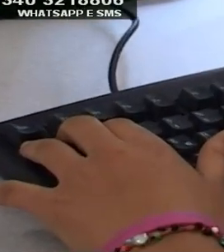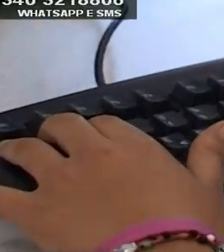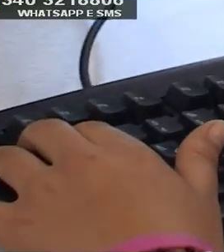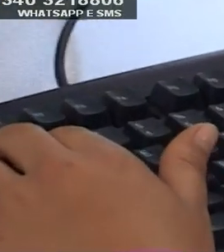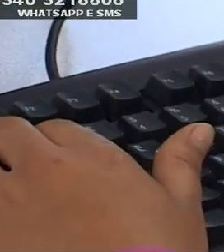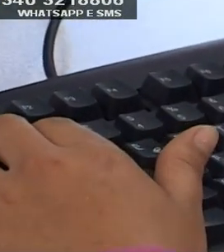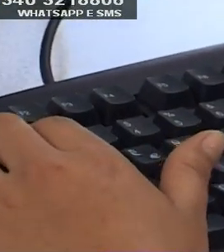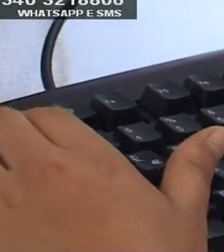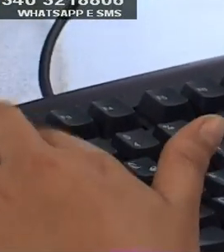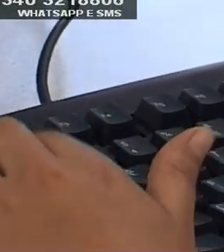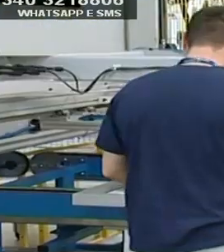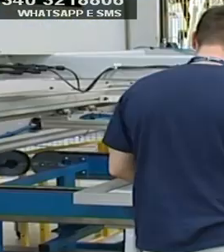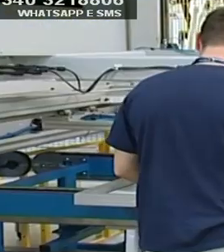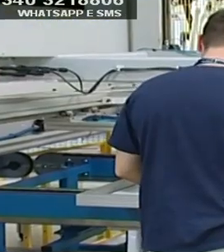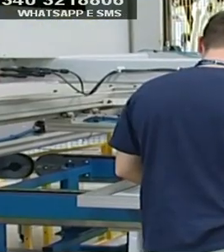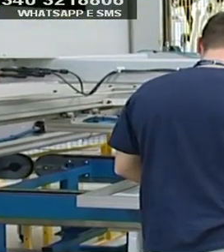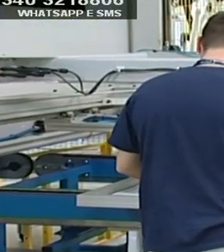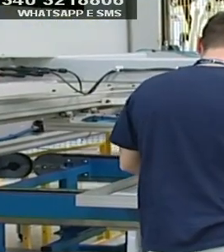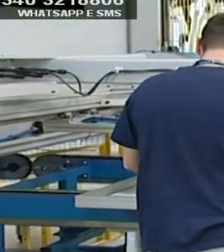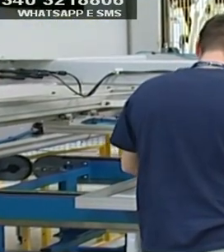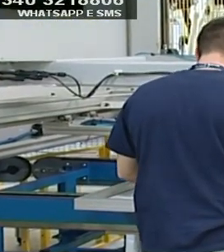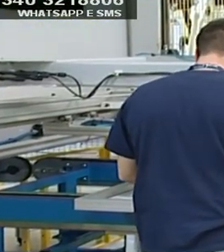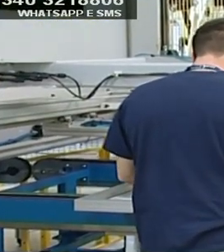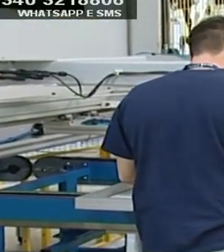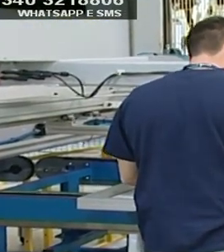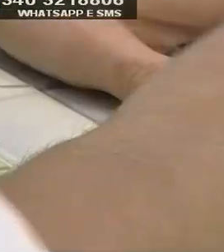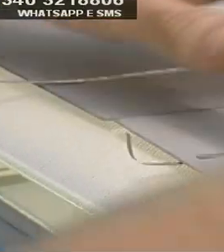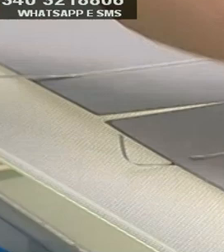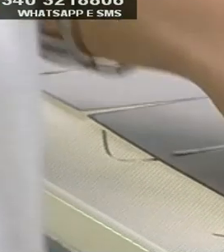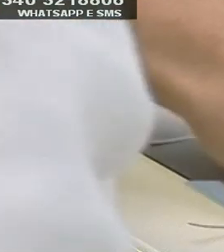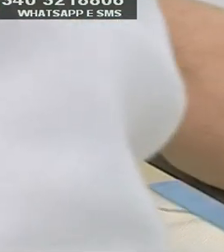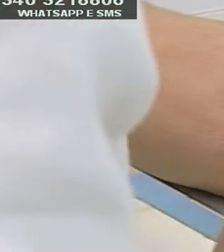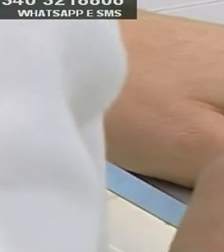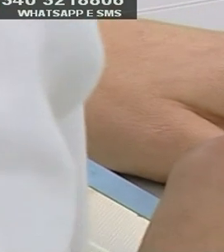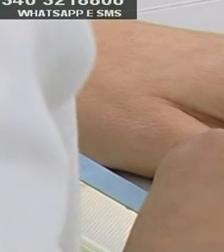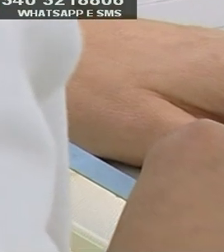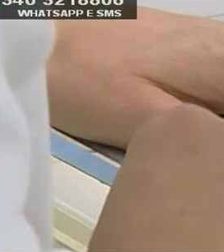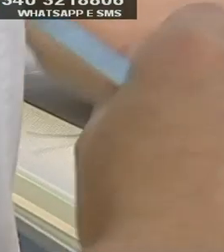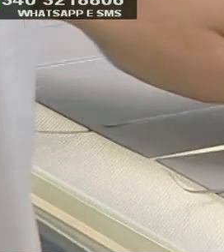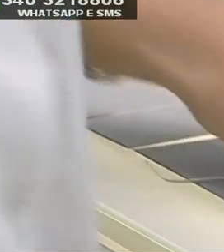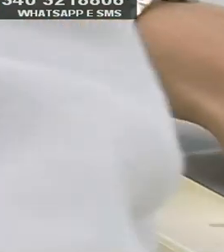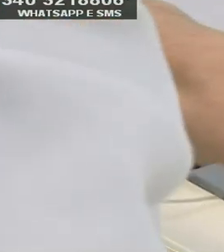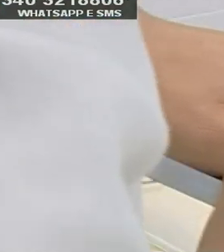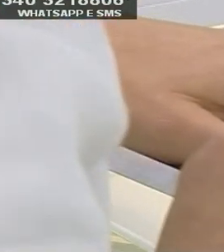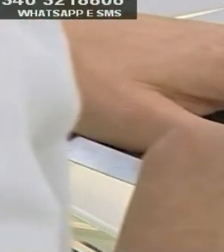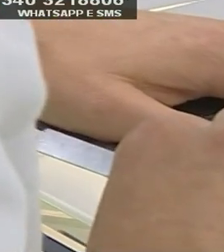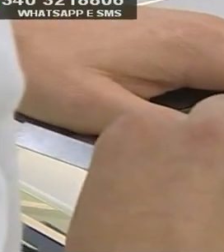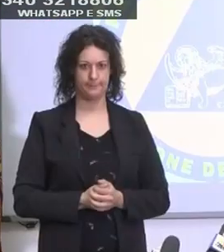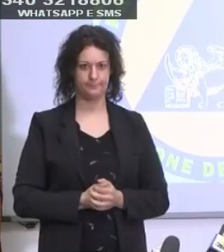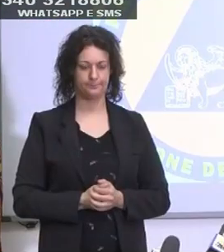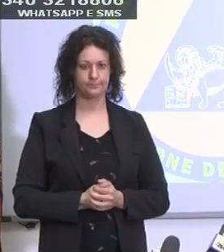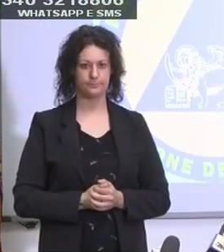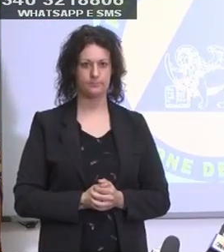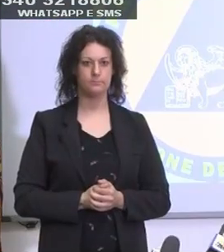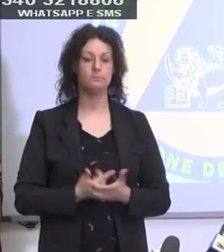60 giorni senza busta paga per i dipendenti. Inaccettabile, per questo i presidenti di regione hanno fatto una proposta al governo.